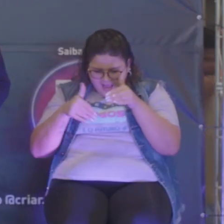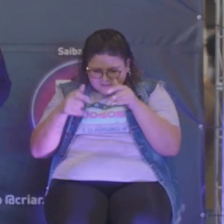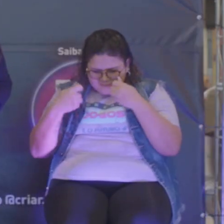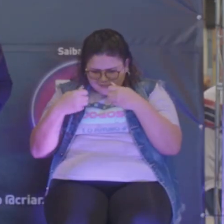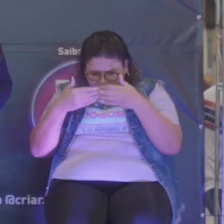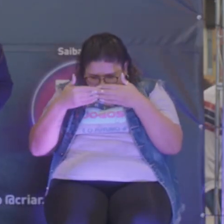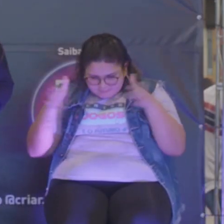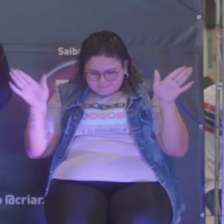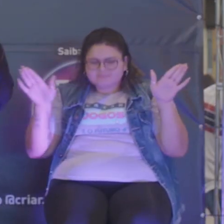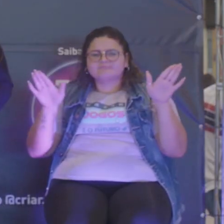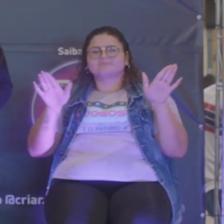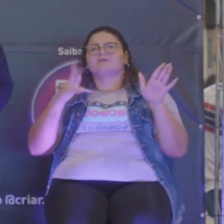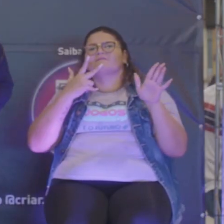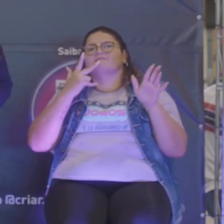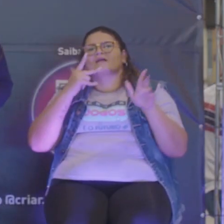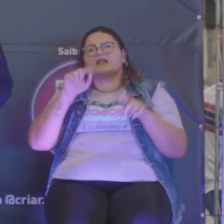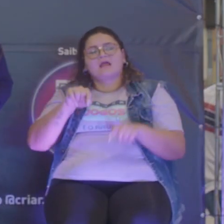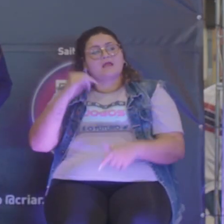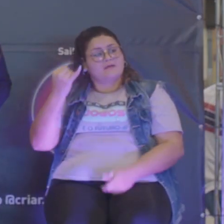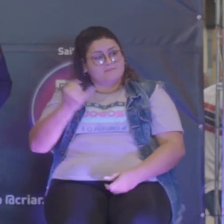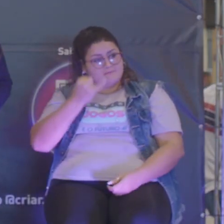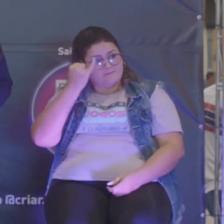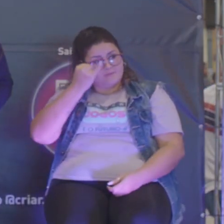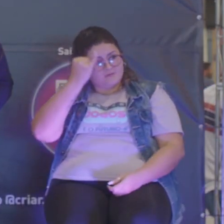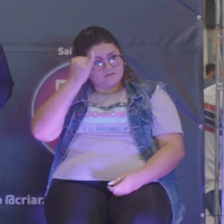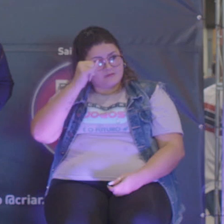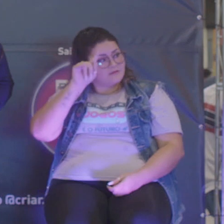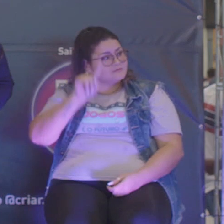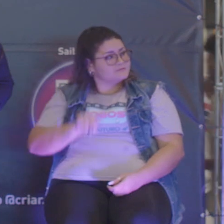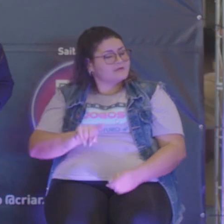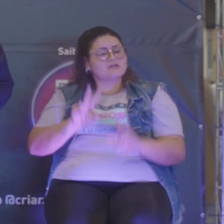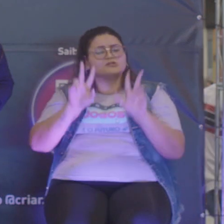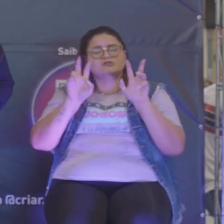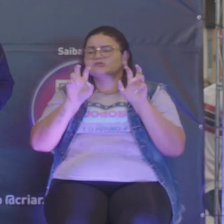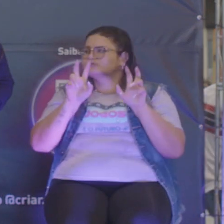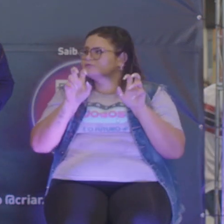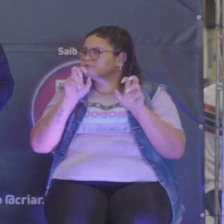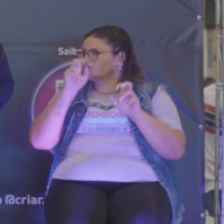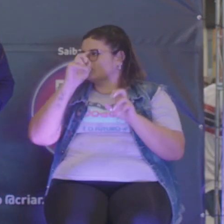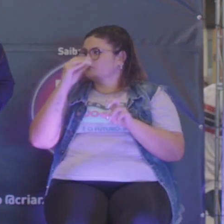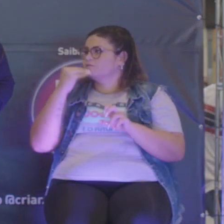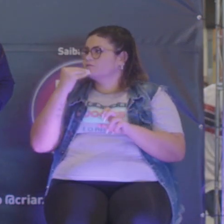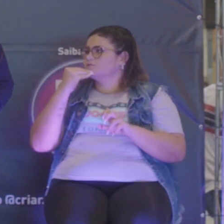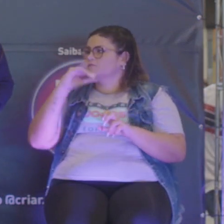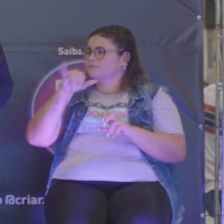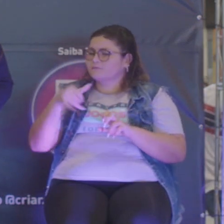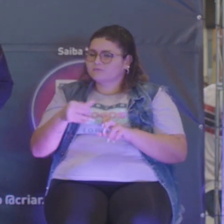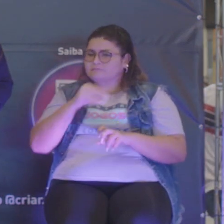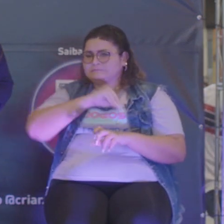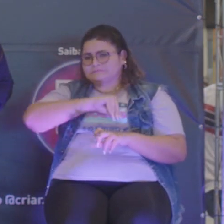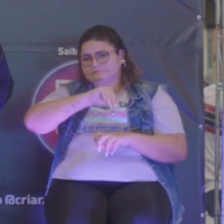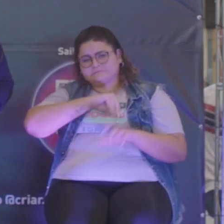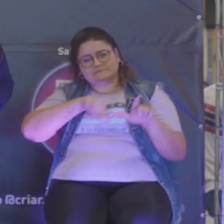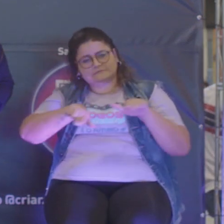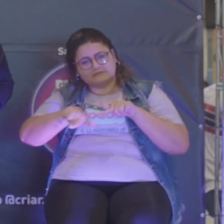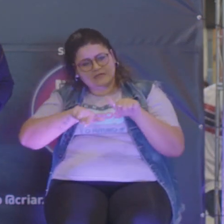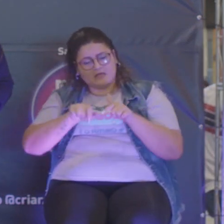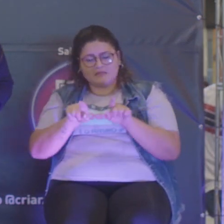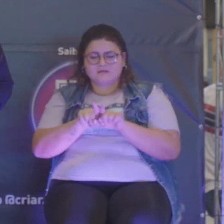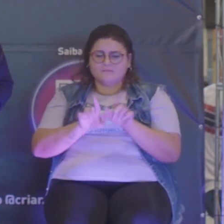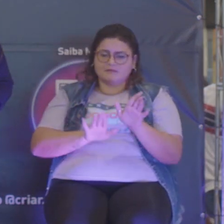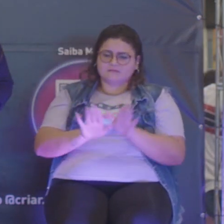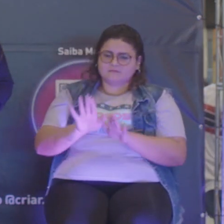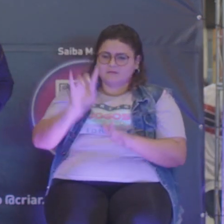ir falar com as pessoas, falar de assuntos importantes, a gente falou aqui sobre oportunidade de emprego, de renda, a gente está falando de acessibilidade para